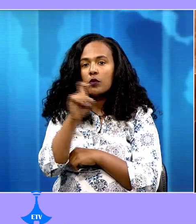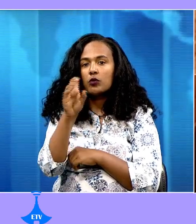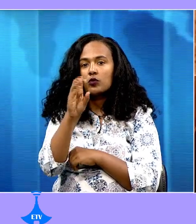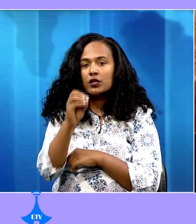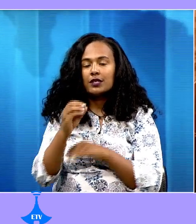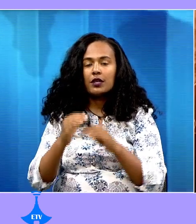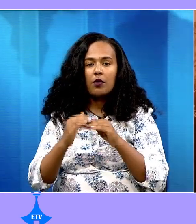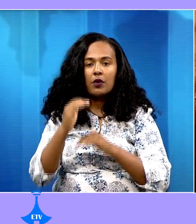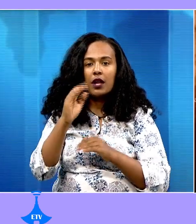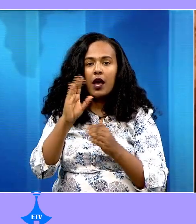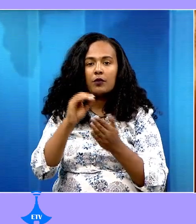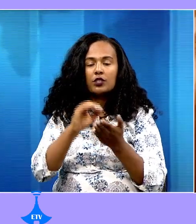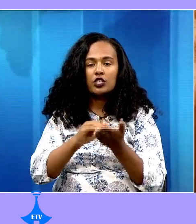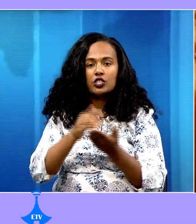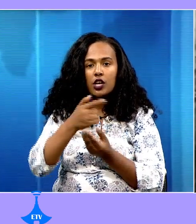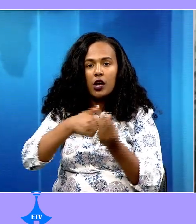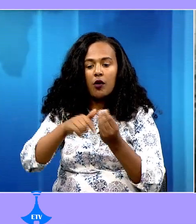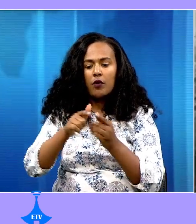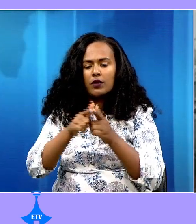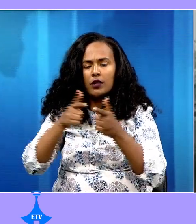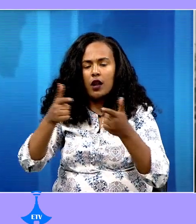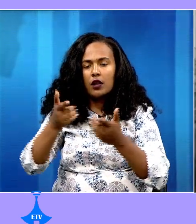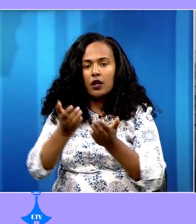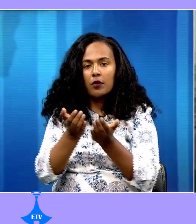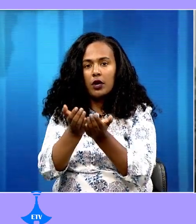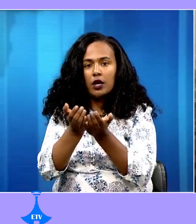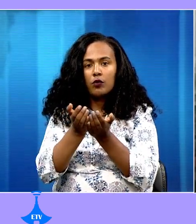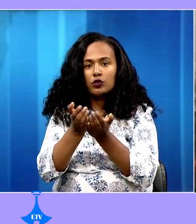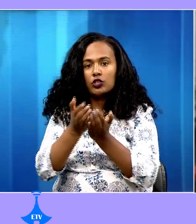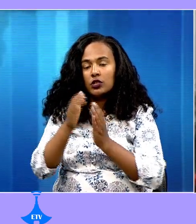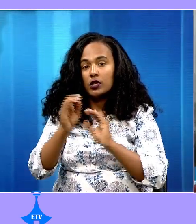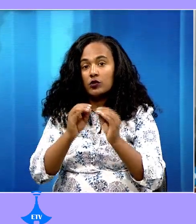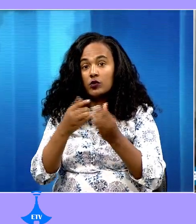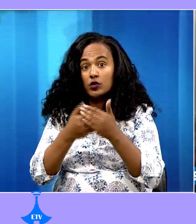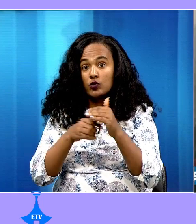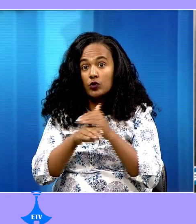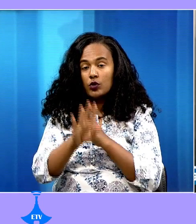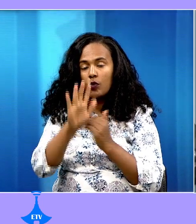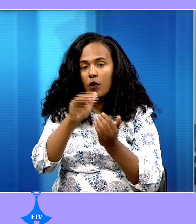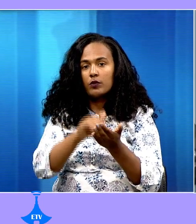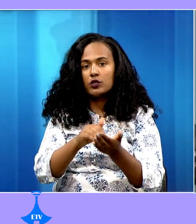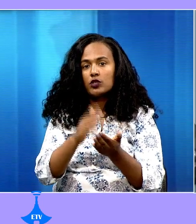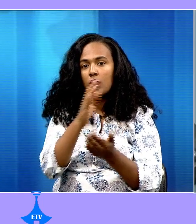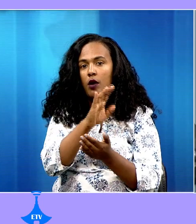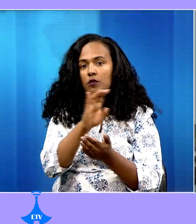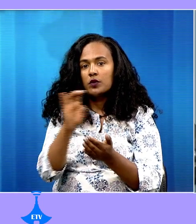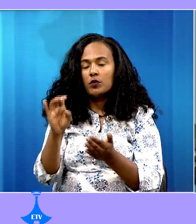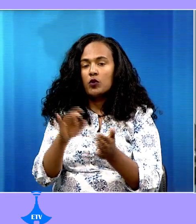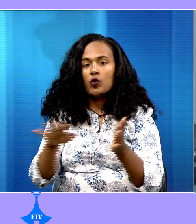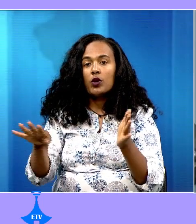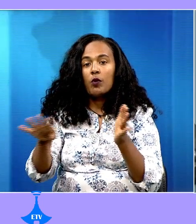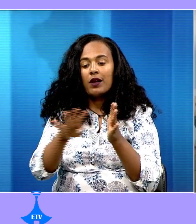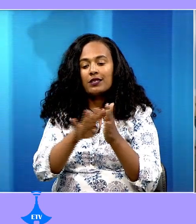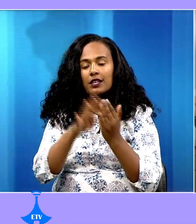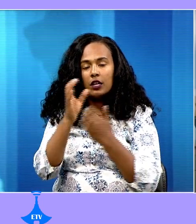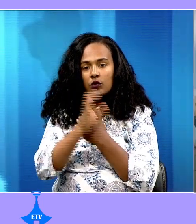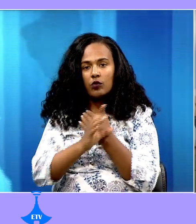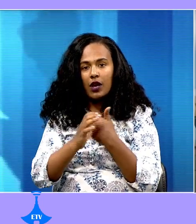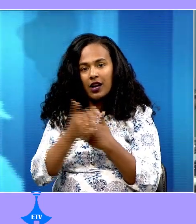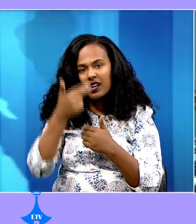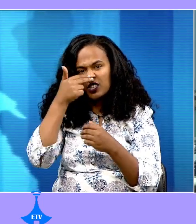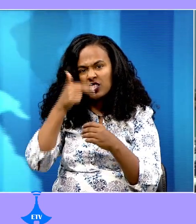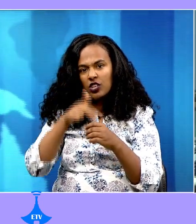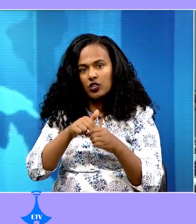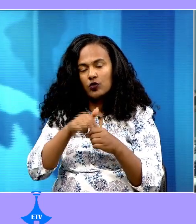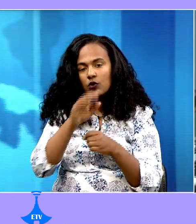ደግሞ 50 ሺህ ገደማ ግዙፍ መርከቦች የሚርመሰመሱበታል። ከዚህ ውስጥ ደግሞ 5500ዎቹ የባህረ ሰላጤውን አገራት ነዳጅ ወደ